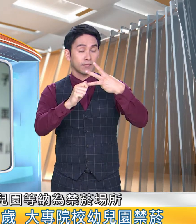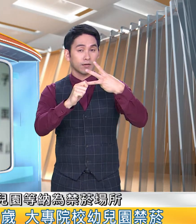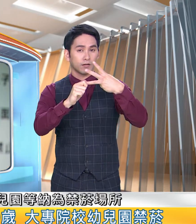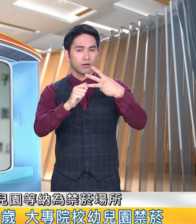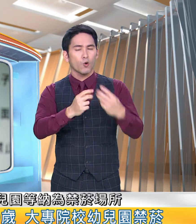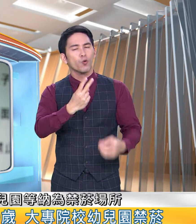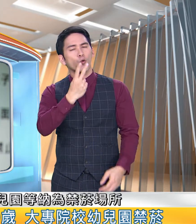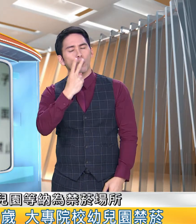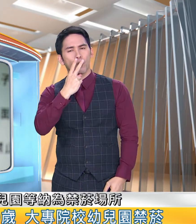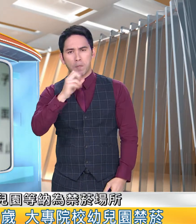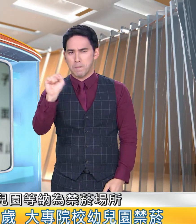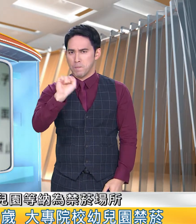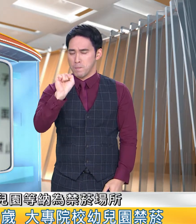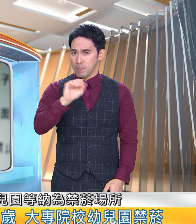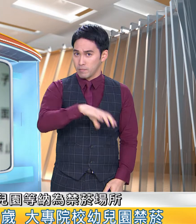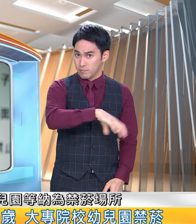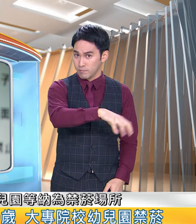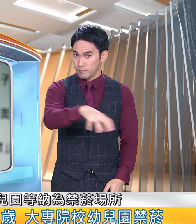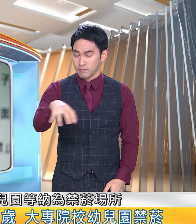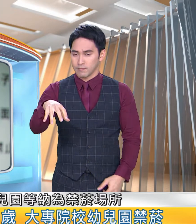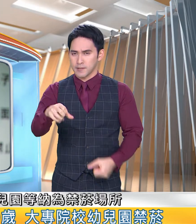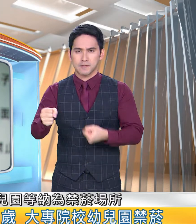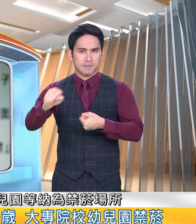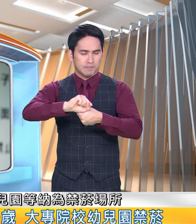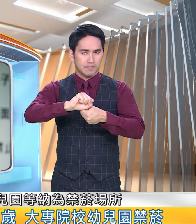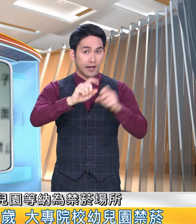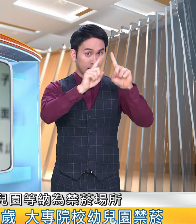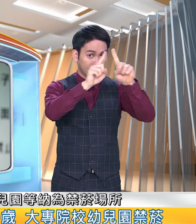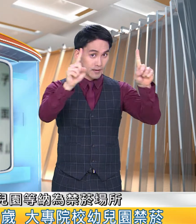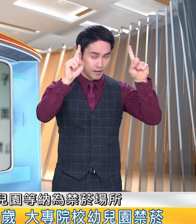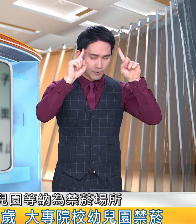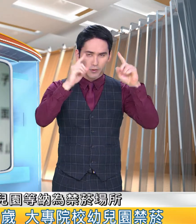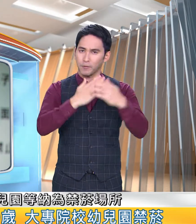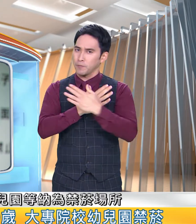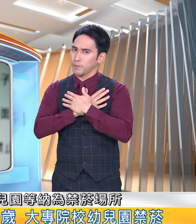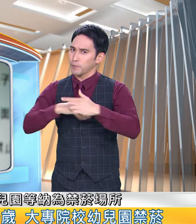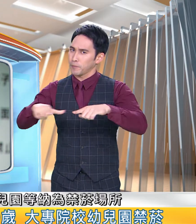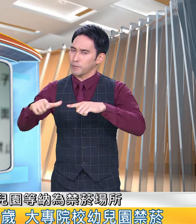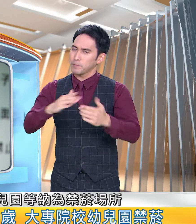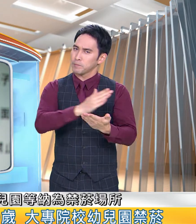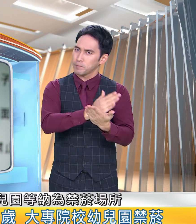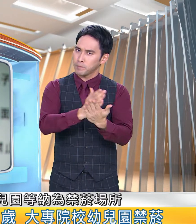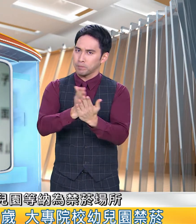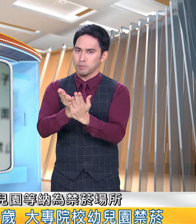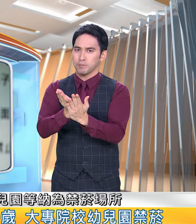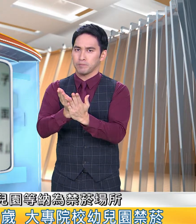将大专院校、幼儿园等纳为禁烟场所。